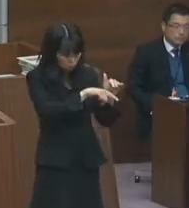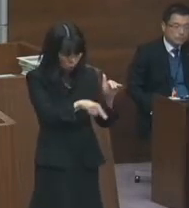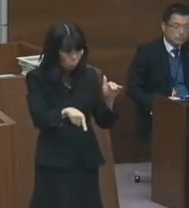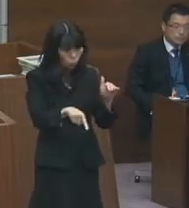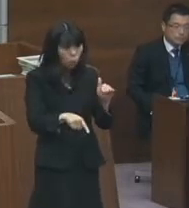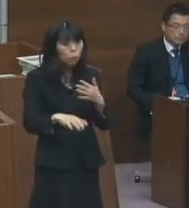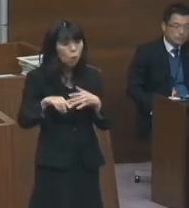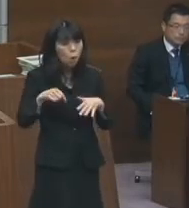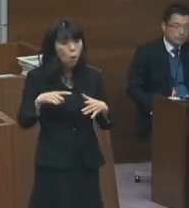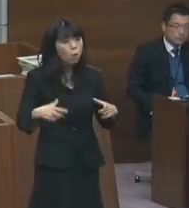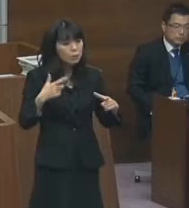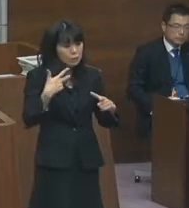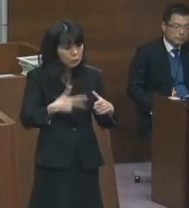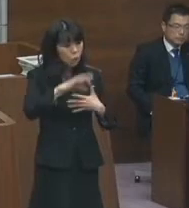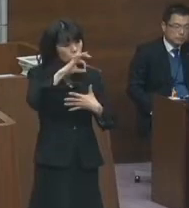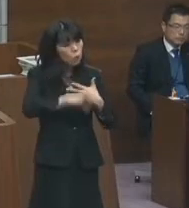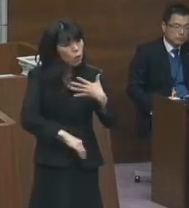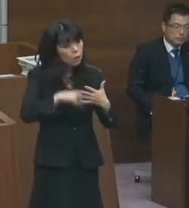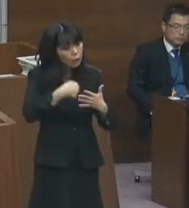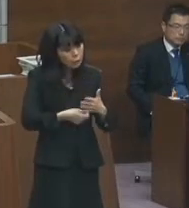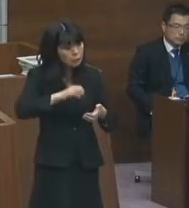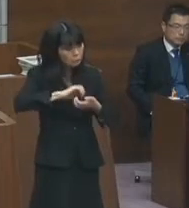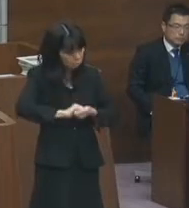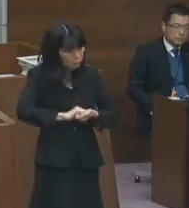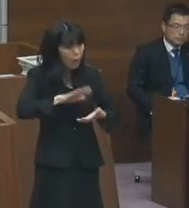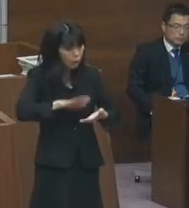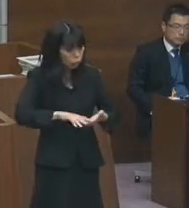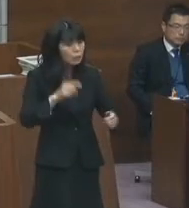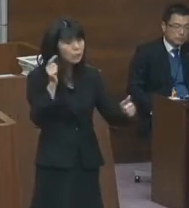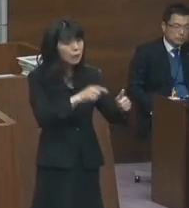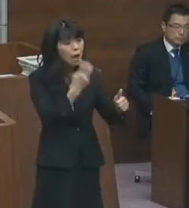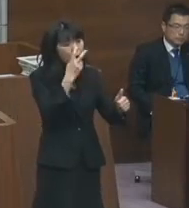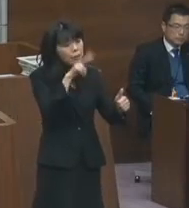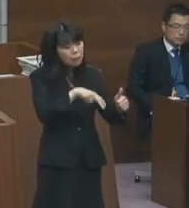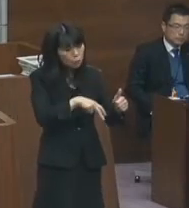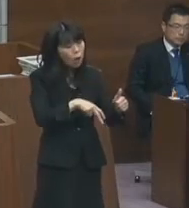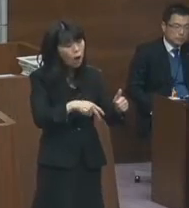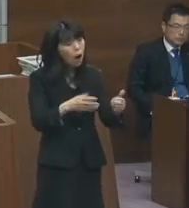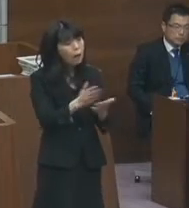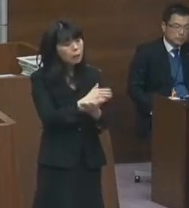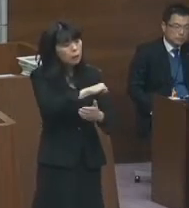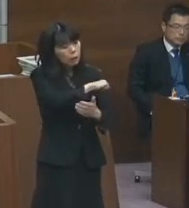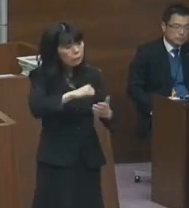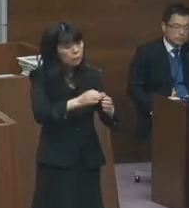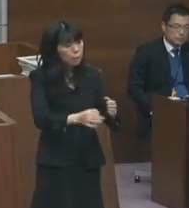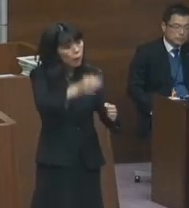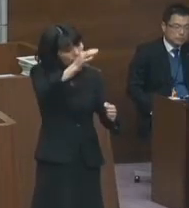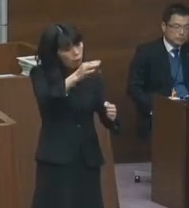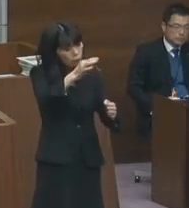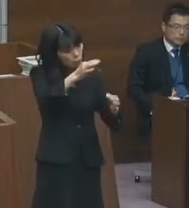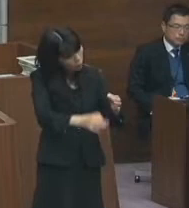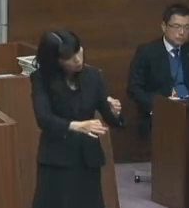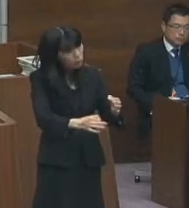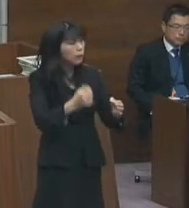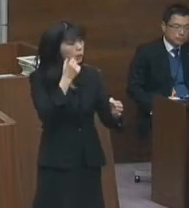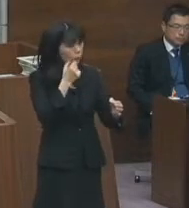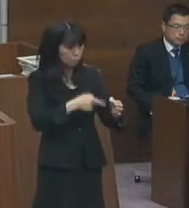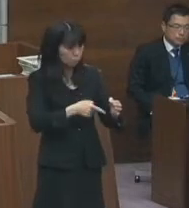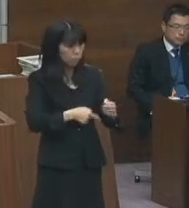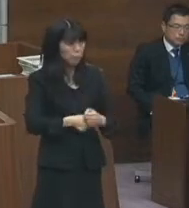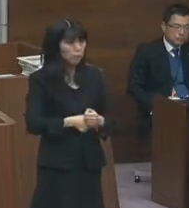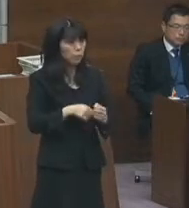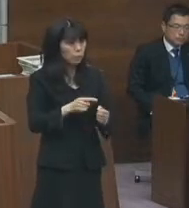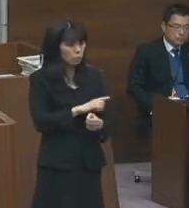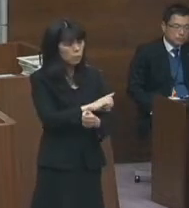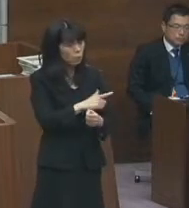で規定されておりますので、指定管理者による判断のみで変更できるものではございません。また、